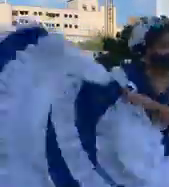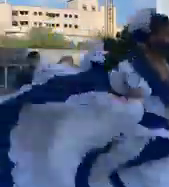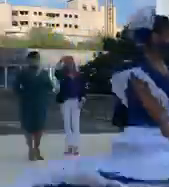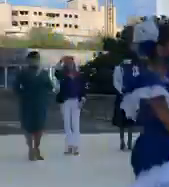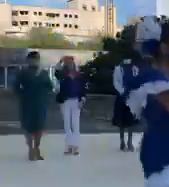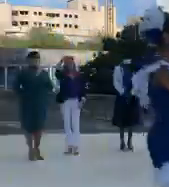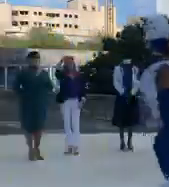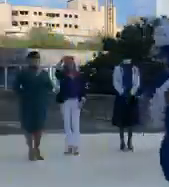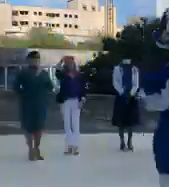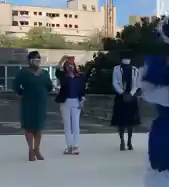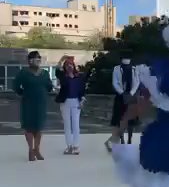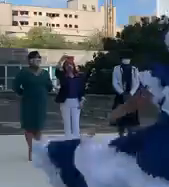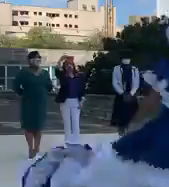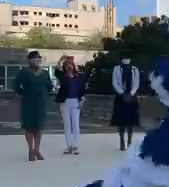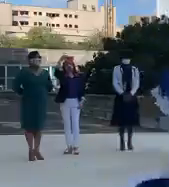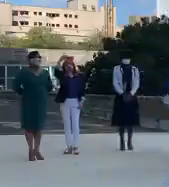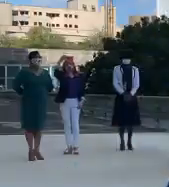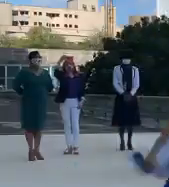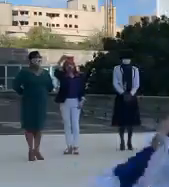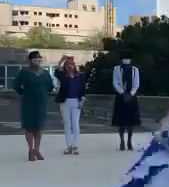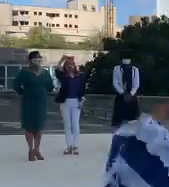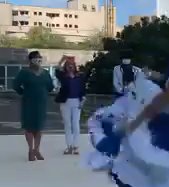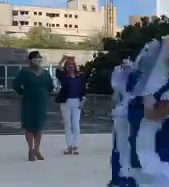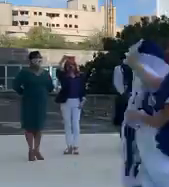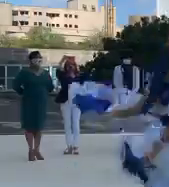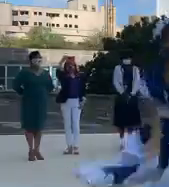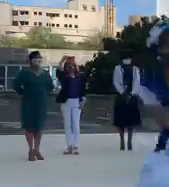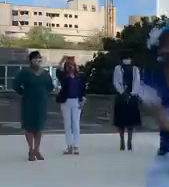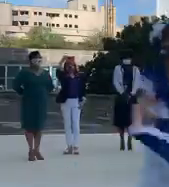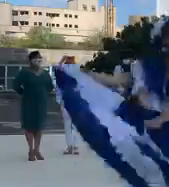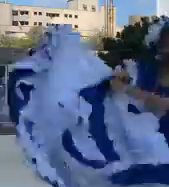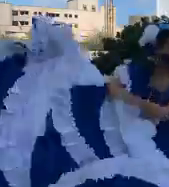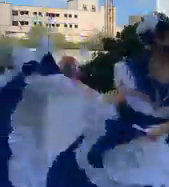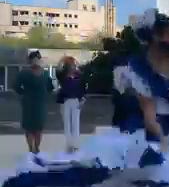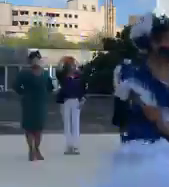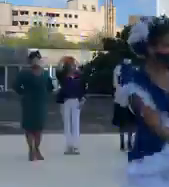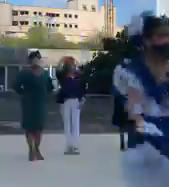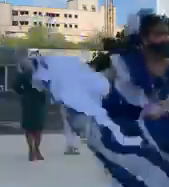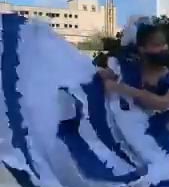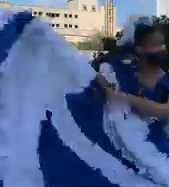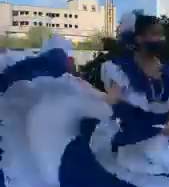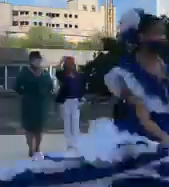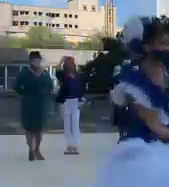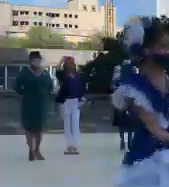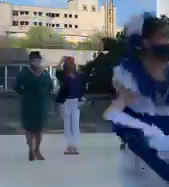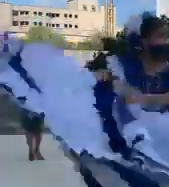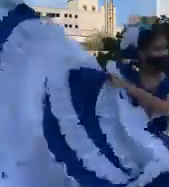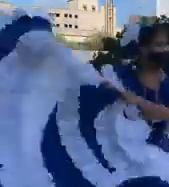Thank you.